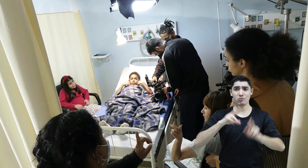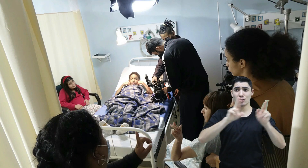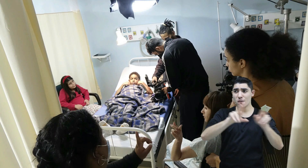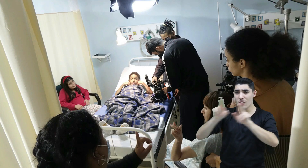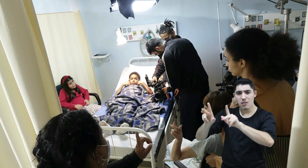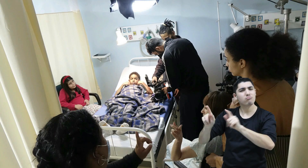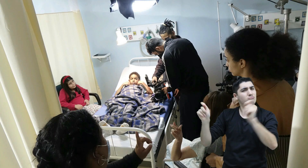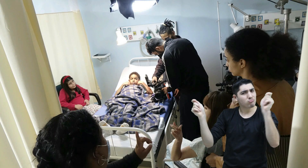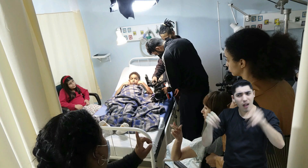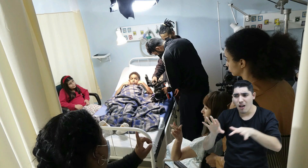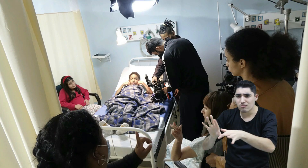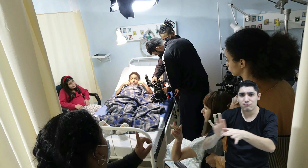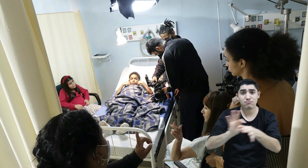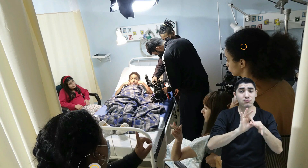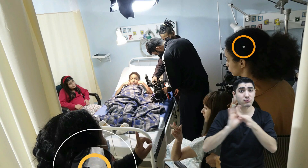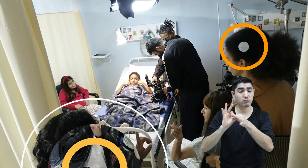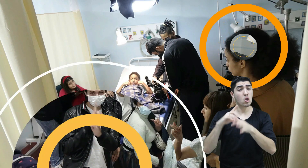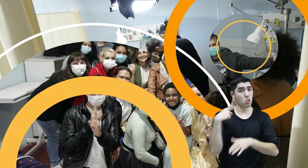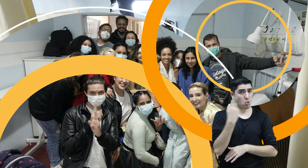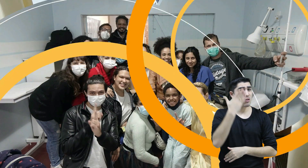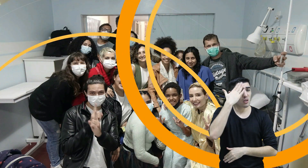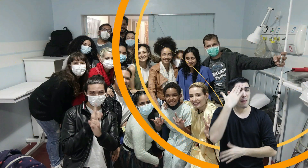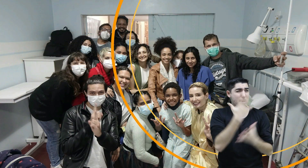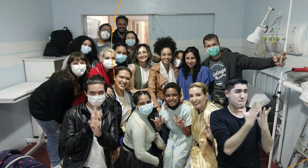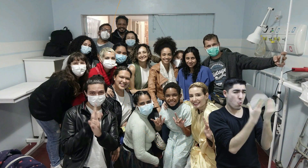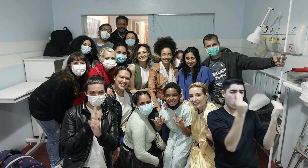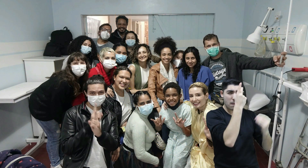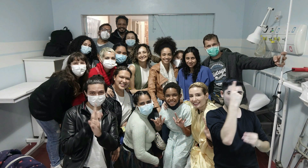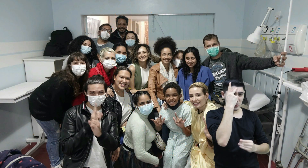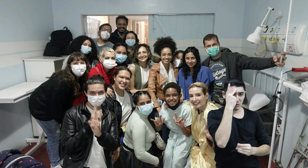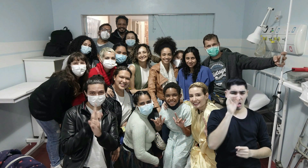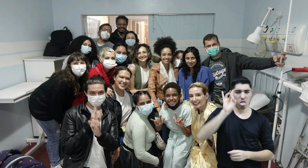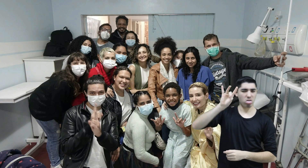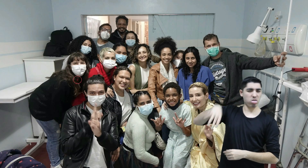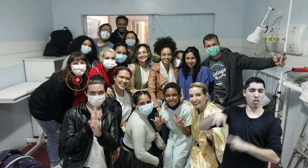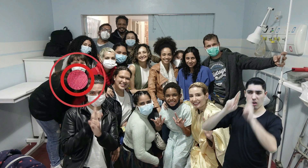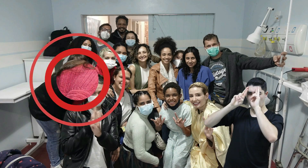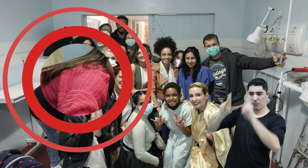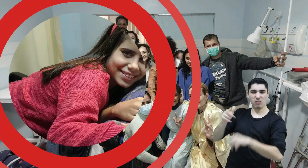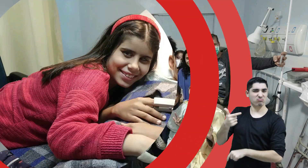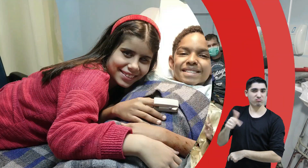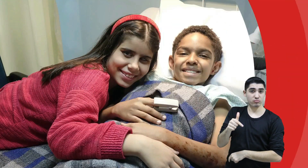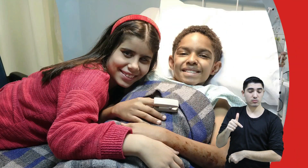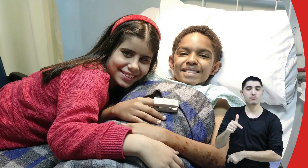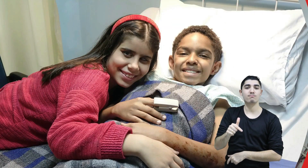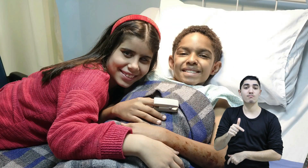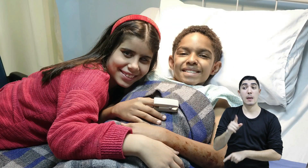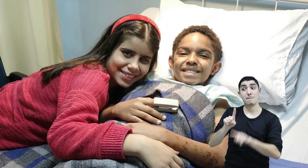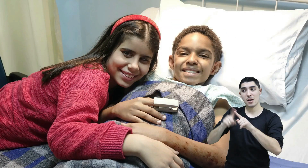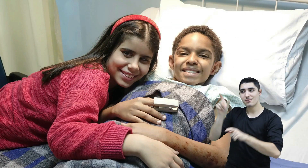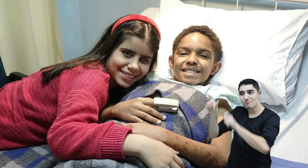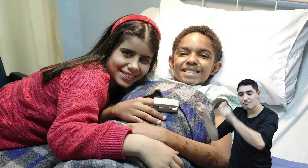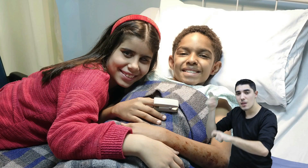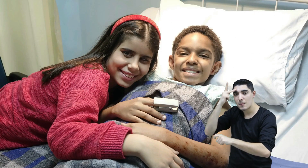que, enquanto muitos se degladiam um desrespeito, existe alguém que realmente precisa